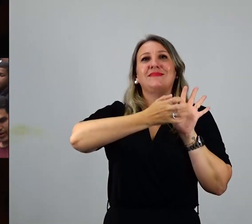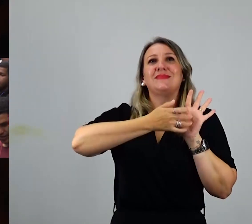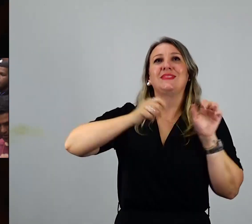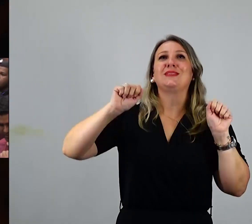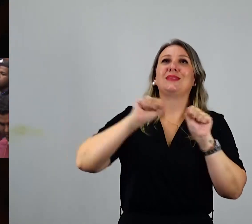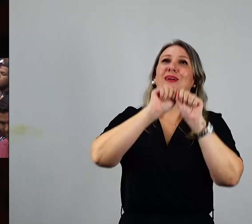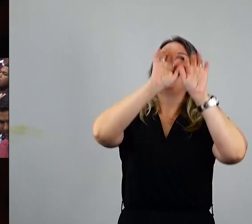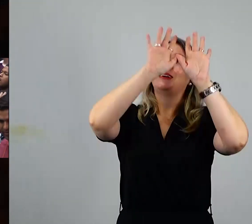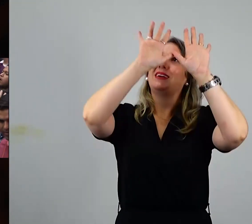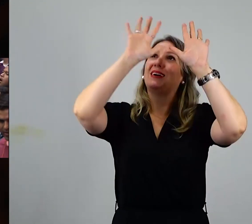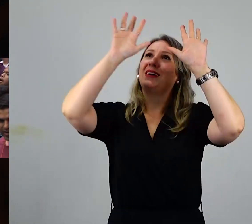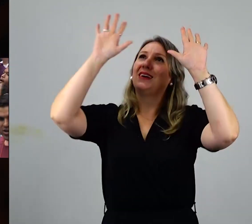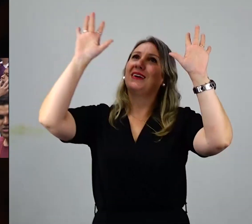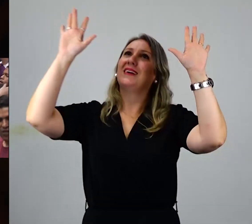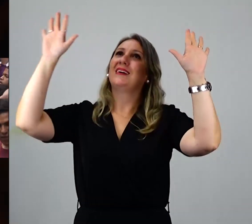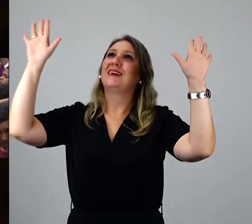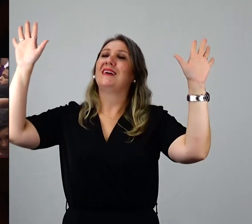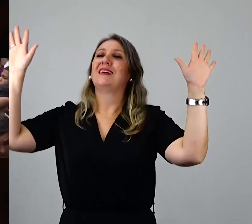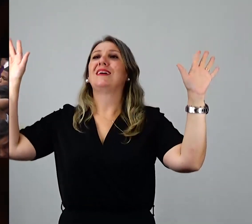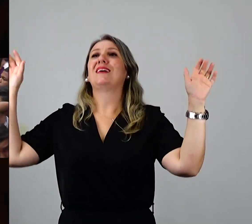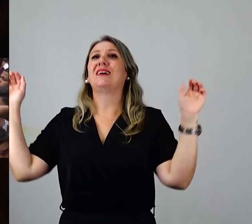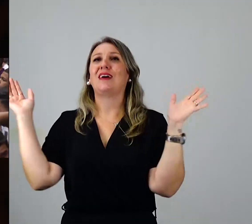com Ele em glória.